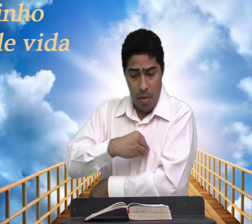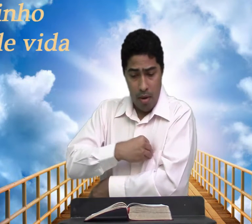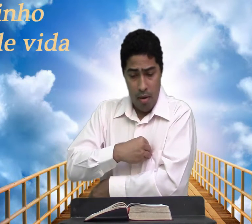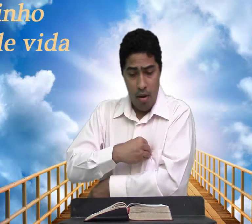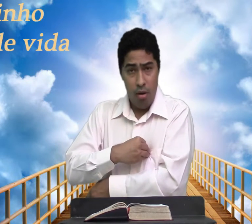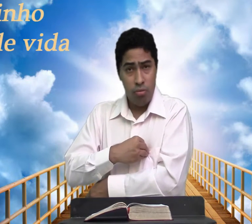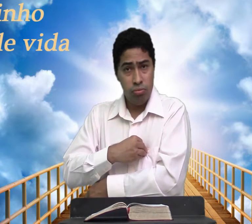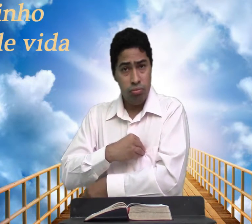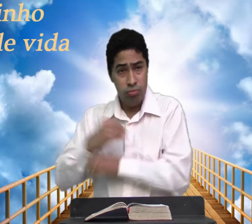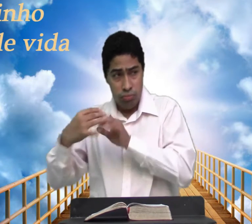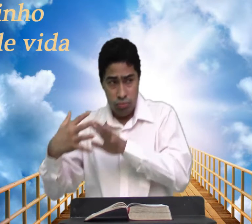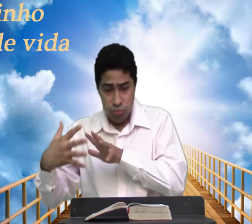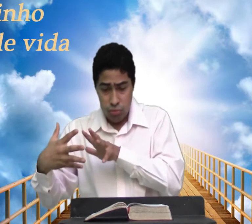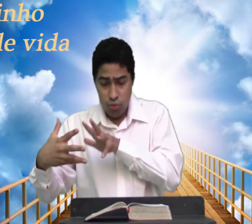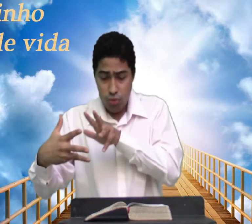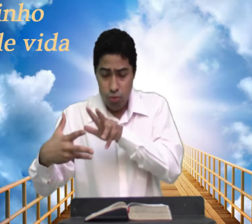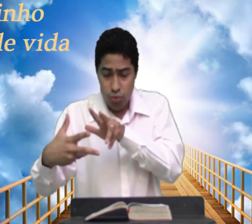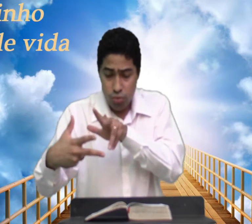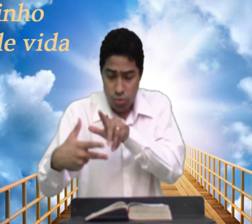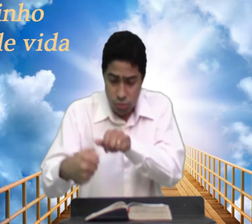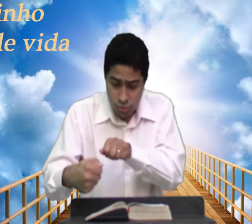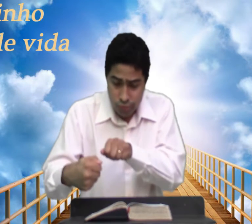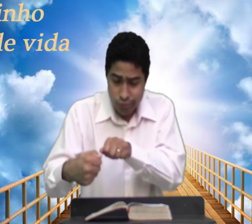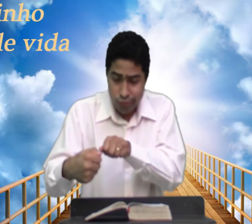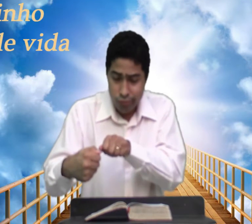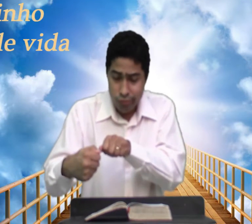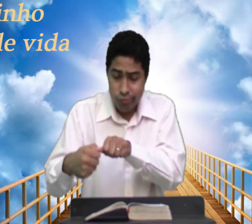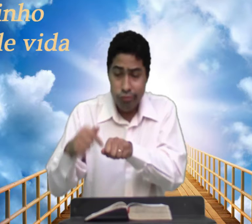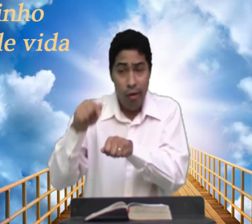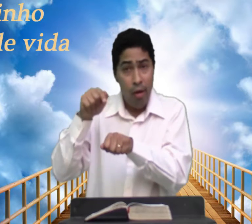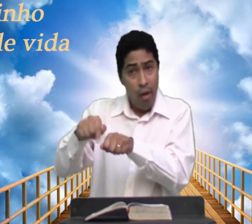pelo pecado veio a morte,